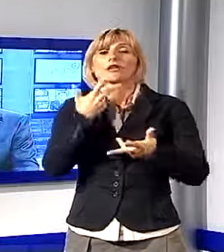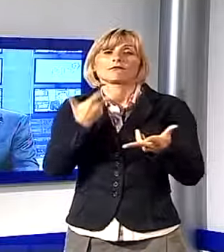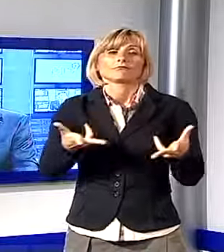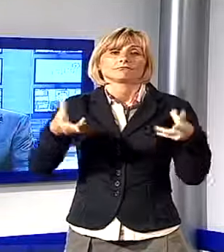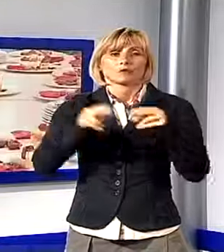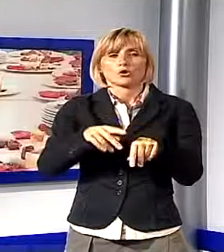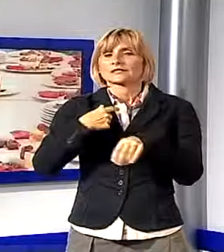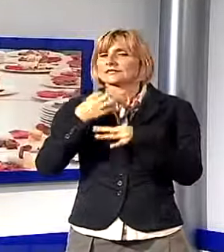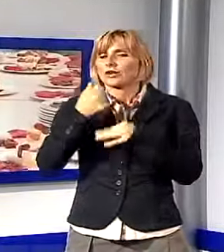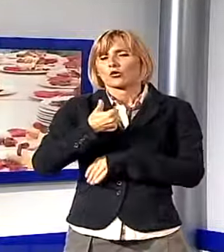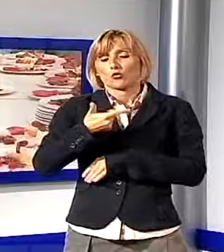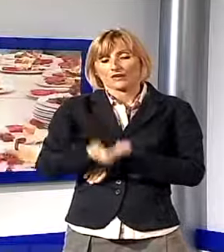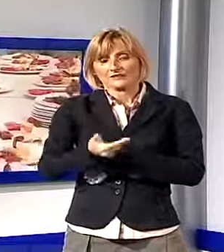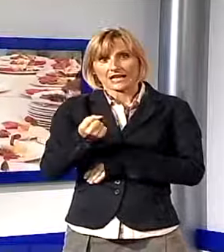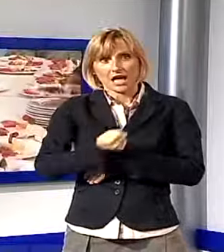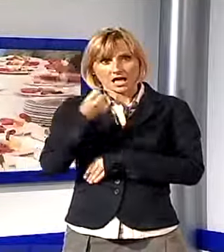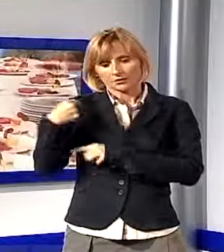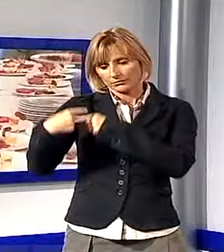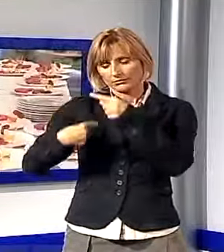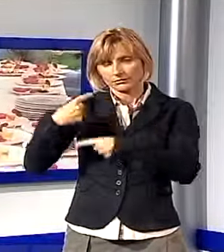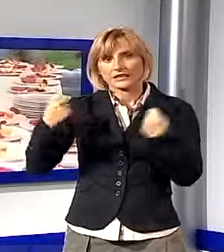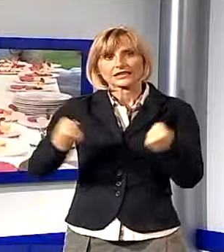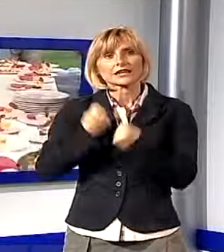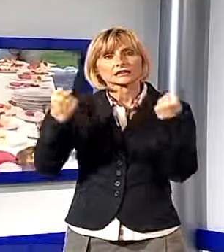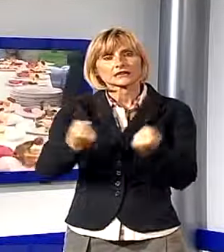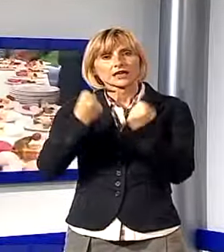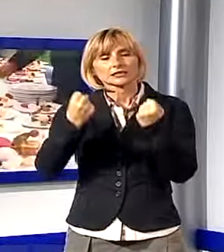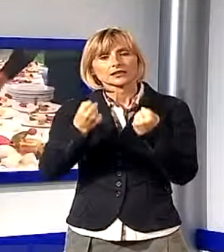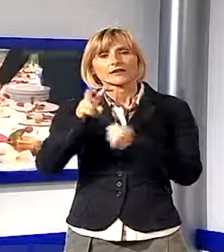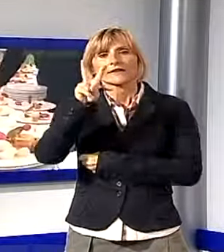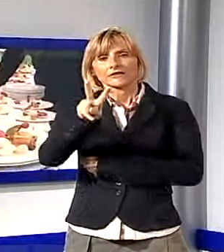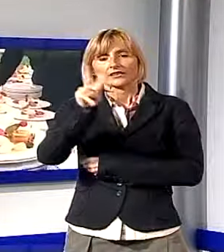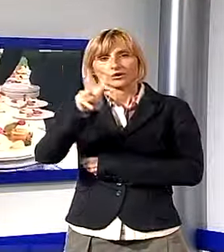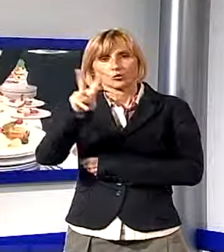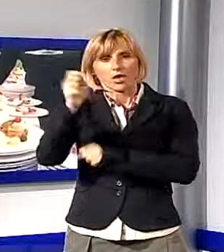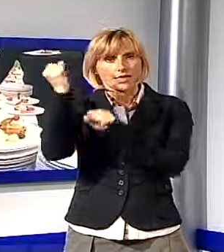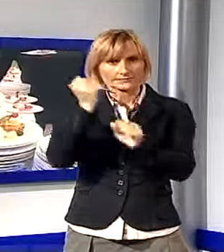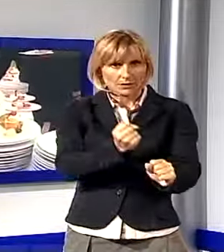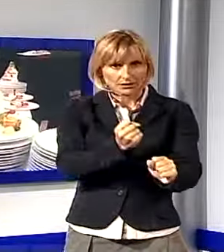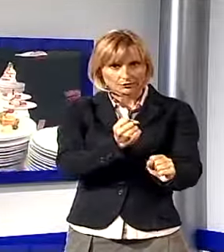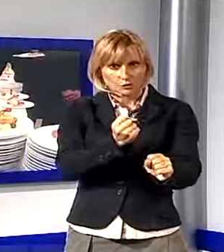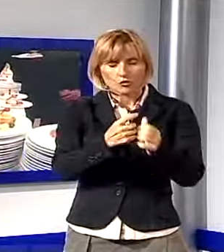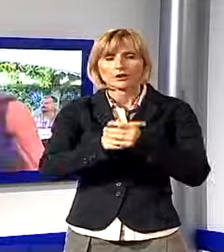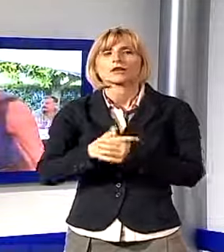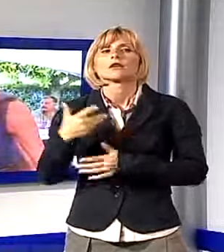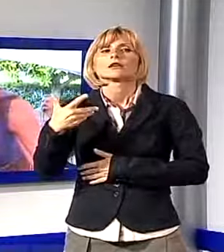puntuale anche quest'anno la tradizionale iniziativa giunta alla 22esima edizione con